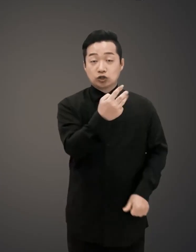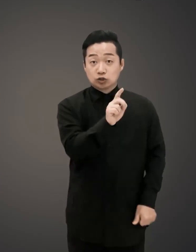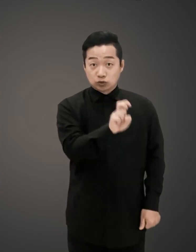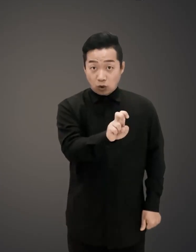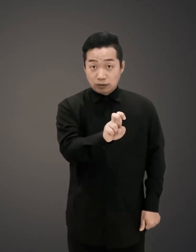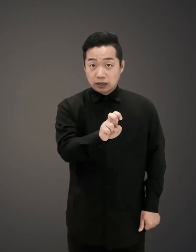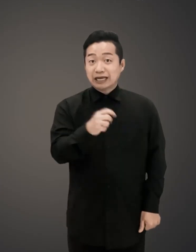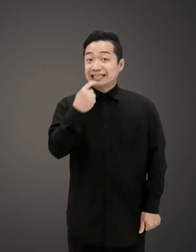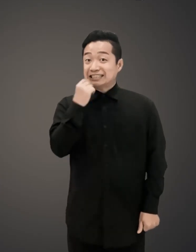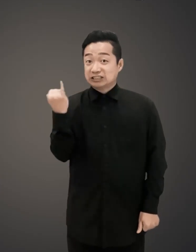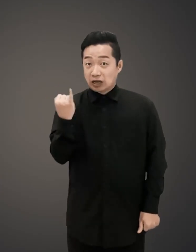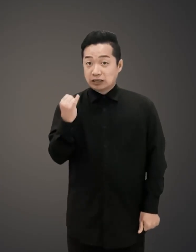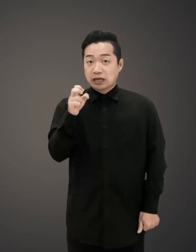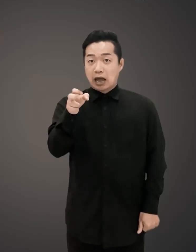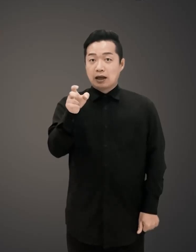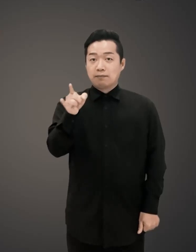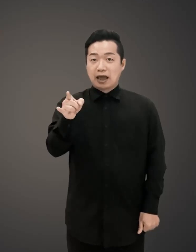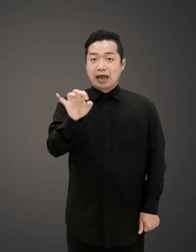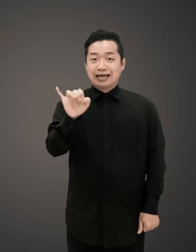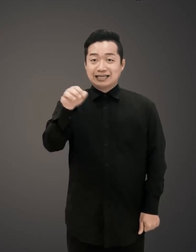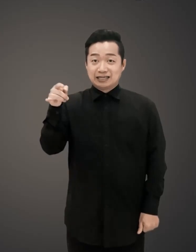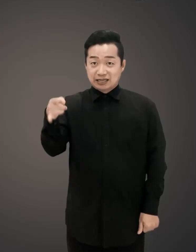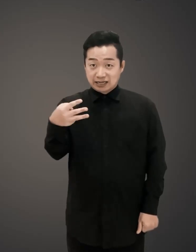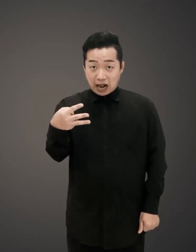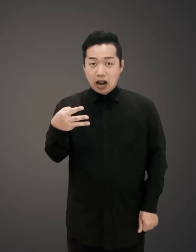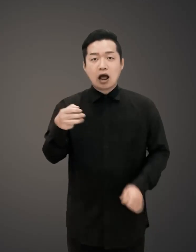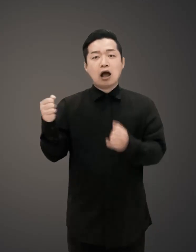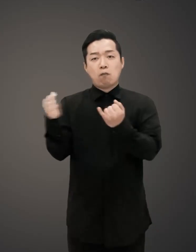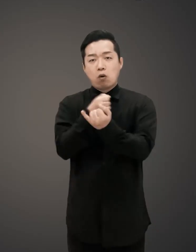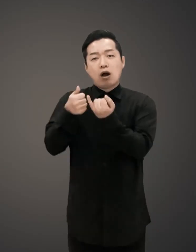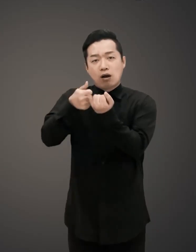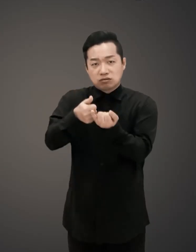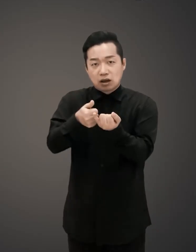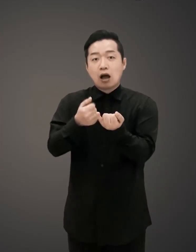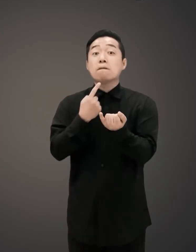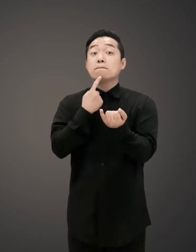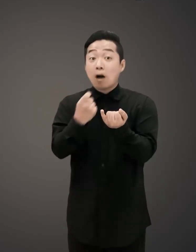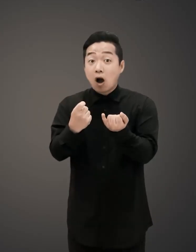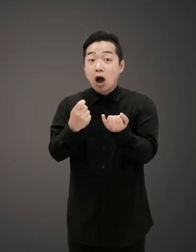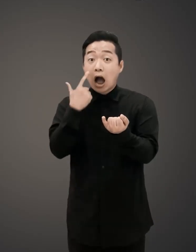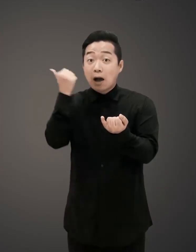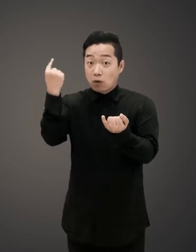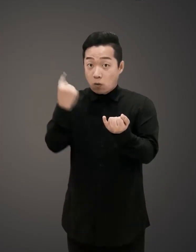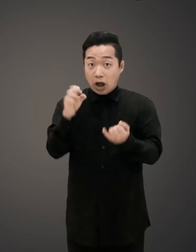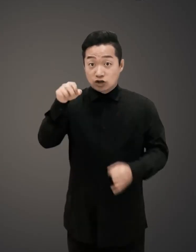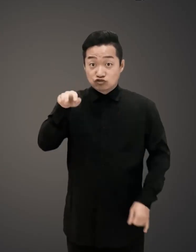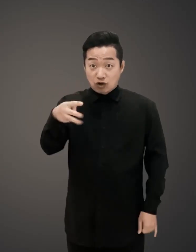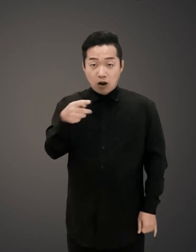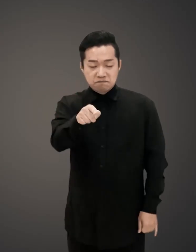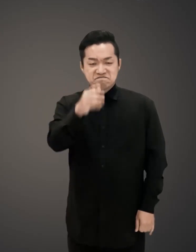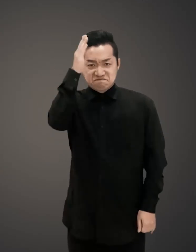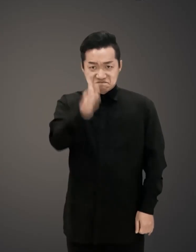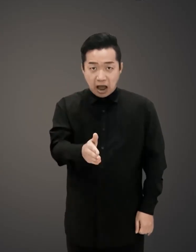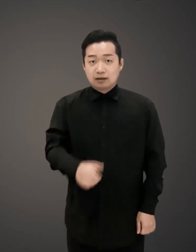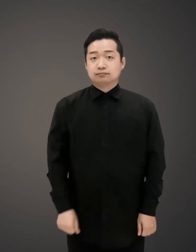백인 여자 메이엘라 유얼을 폭행하고 강간하려 했고, 메이엘라의 아버지인 유얼이 나타나 이를